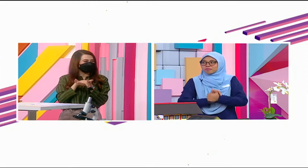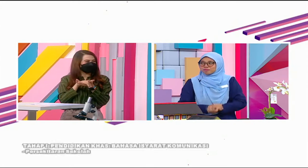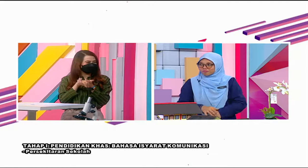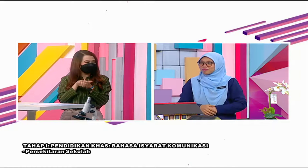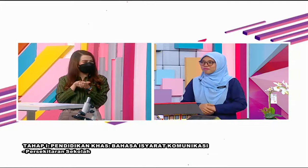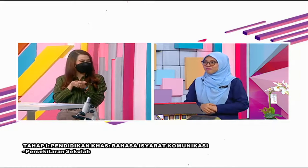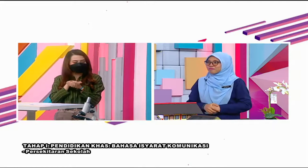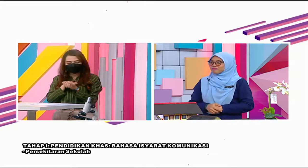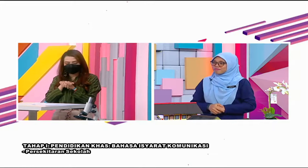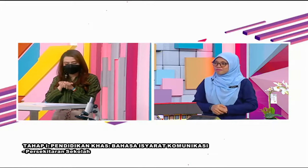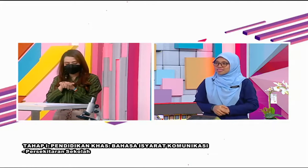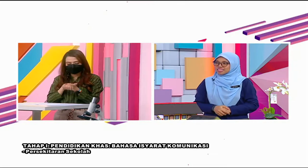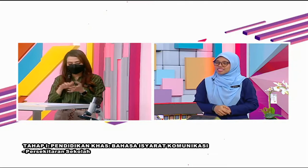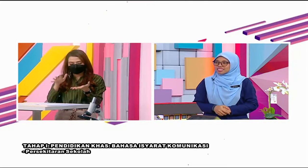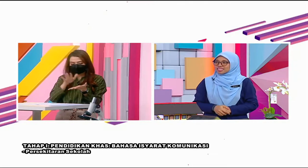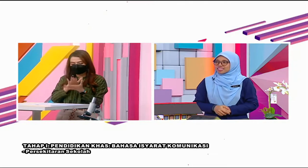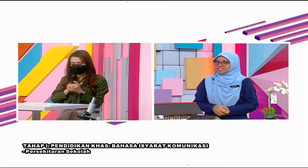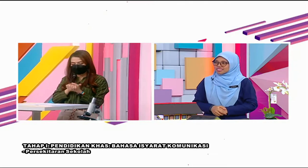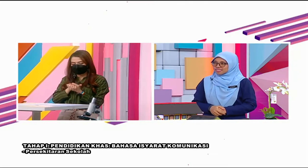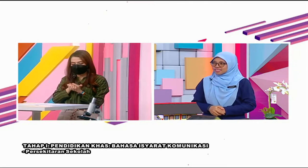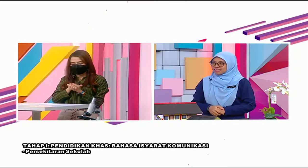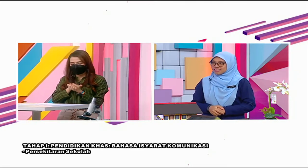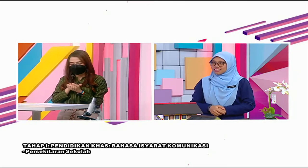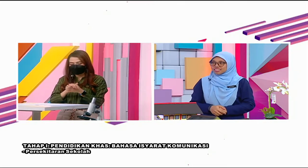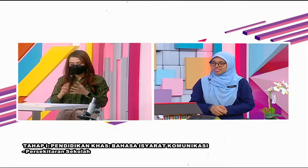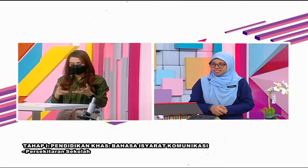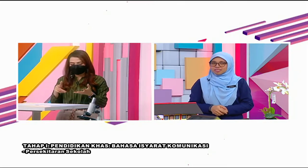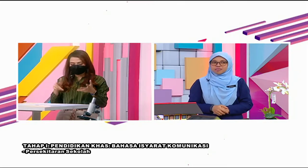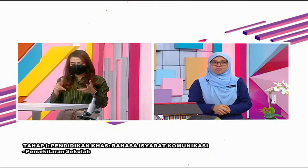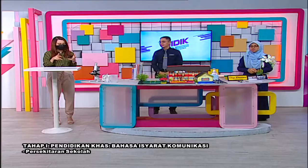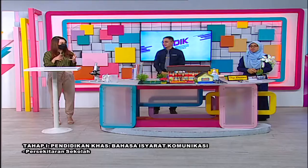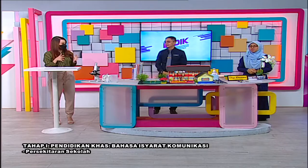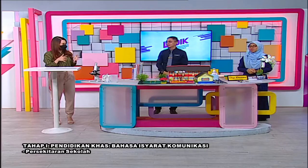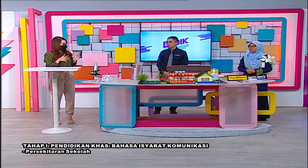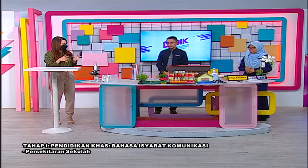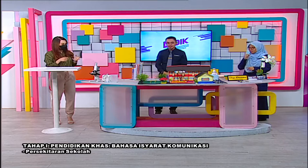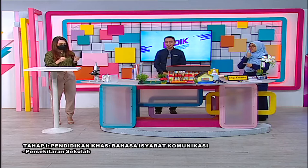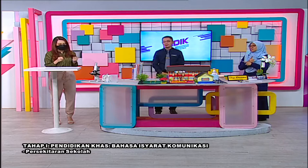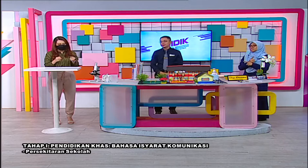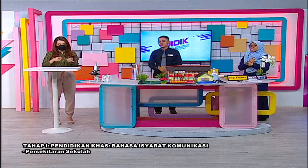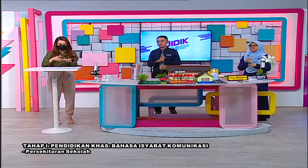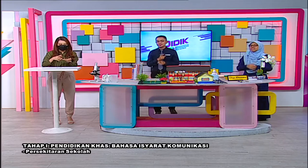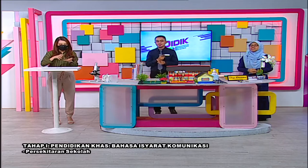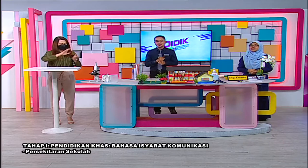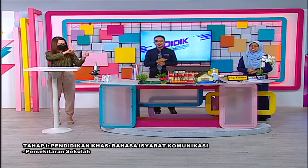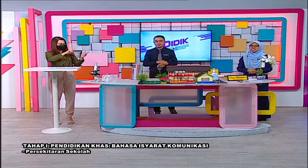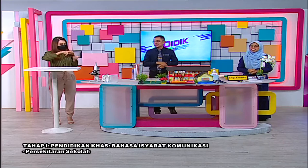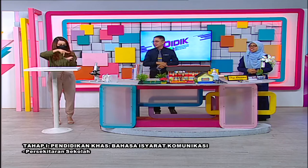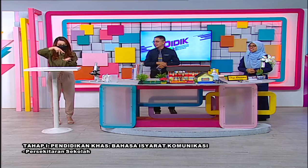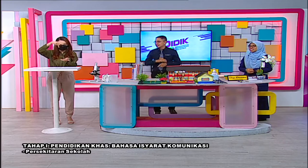Okey, okey. Baik, itu adalah tajuk kita pada hari ini, persekitaran sekolah. Ya, betul. Okey. Macam mana tadi? Baik semula.